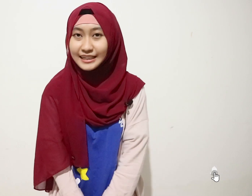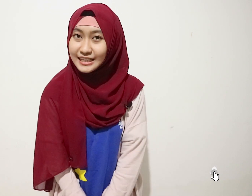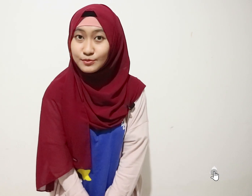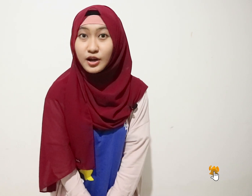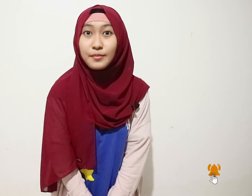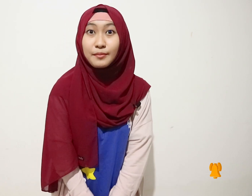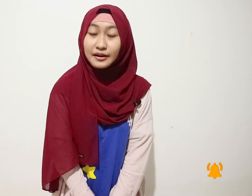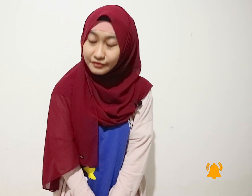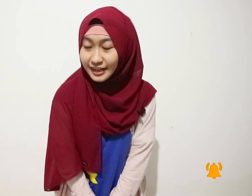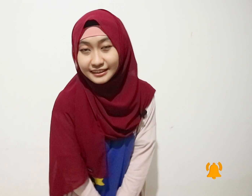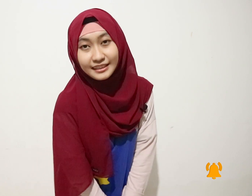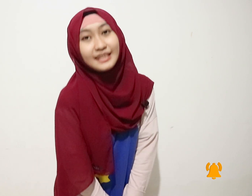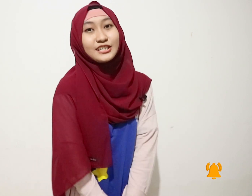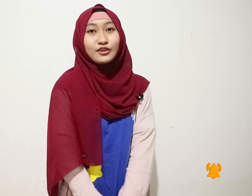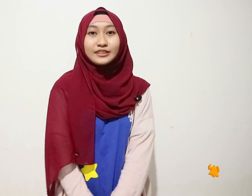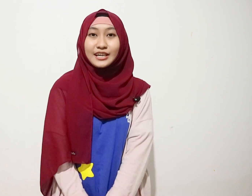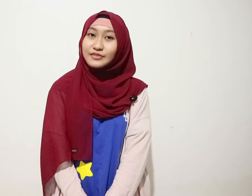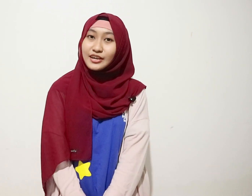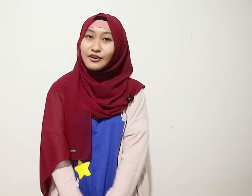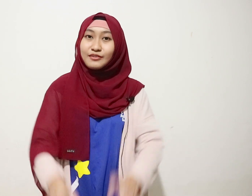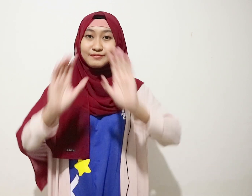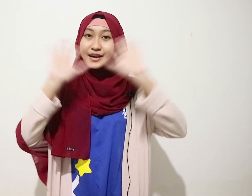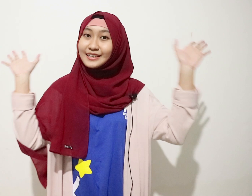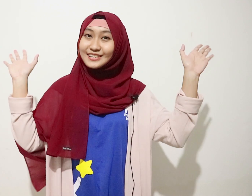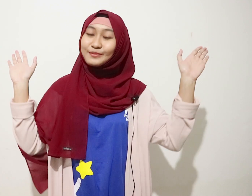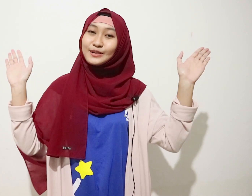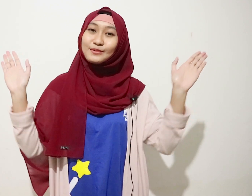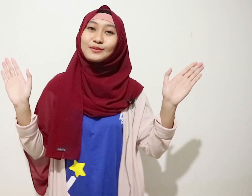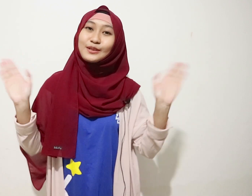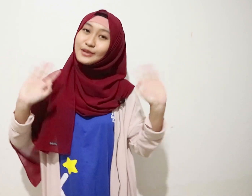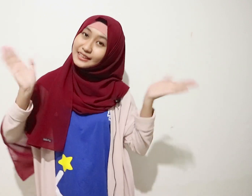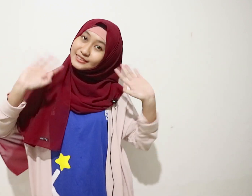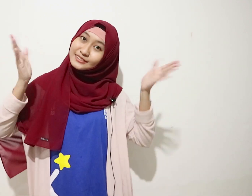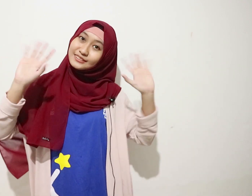ini, semoga bermanfaat. See you on the next video. Bye. Assalamualaikum warahmatullahi wabarakatuh.